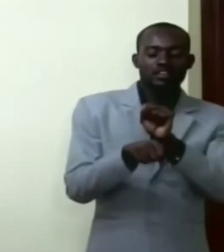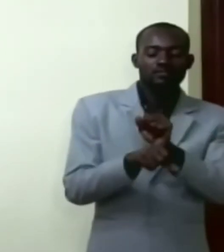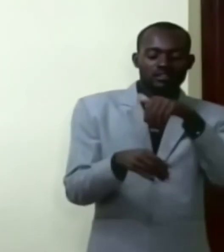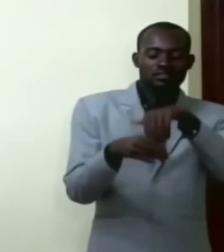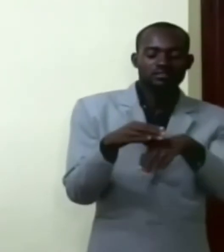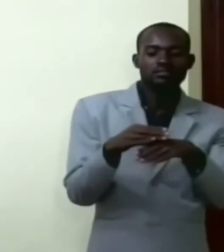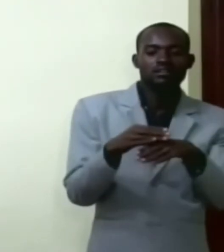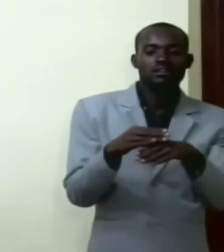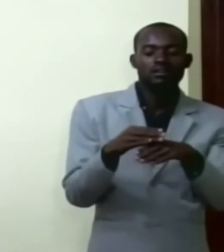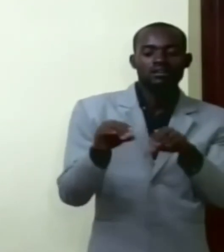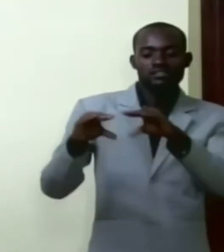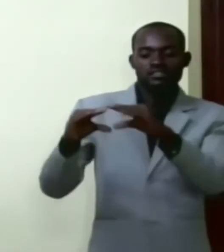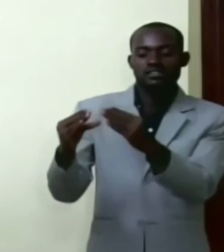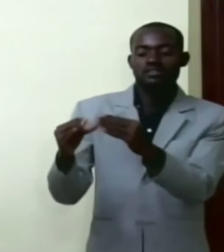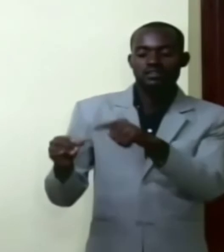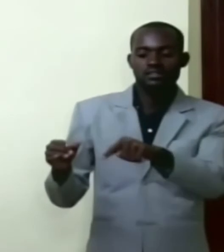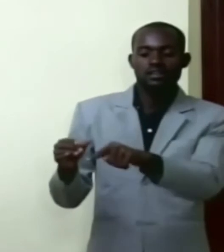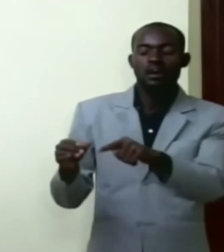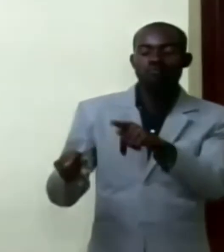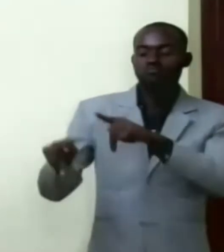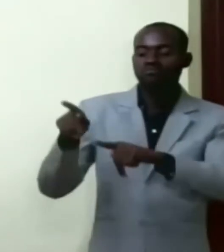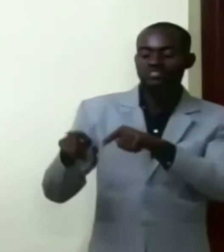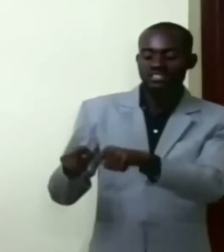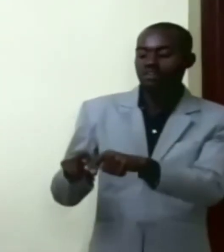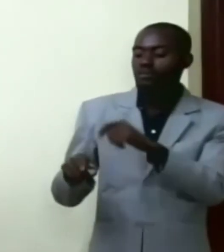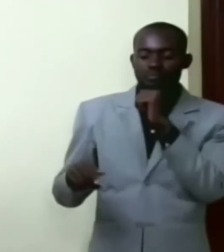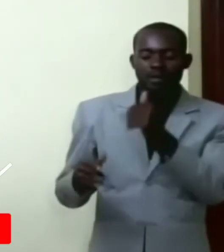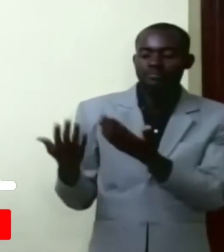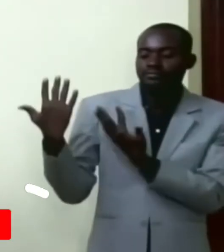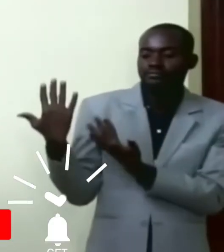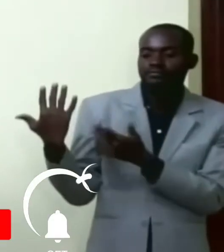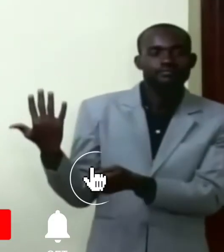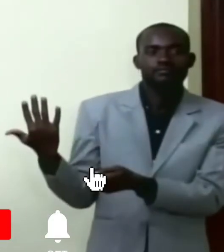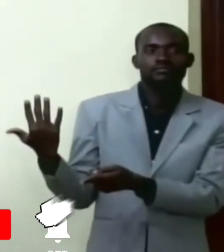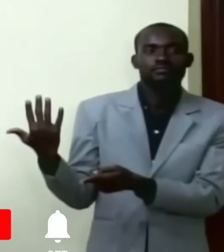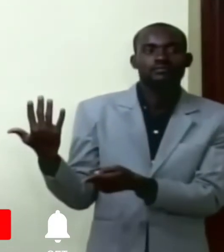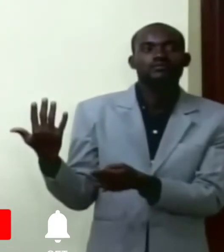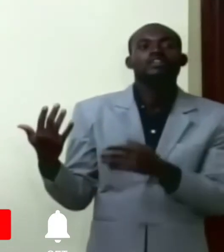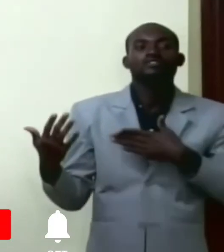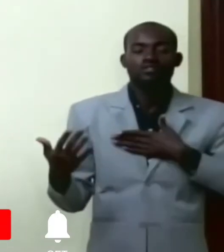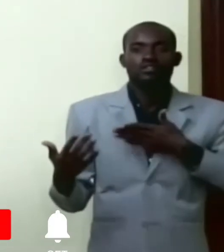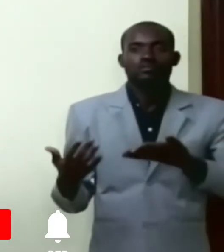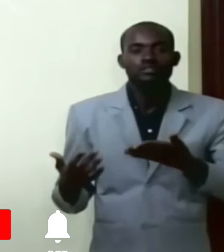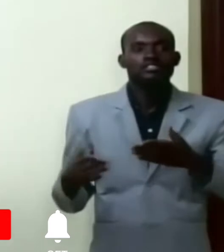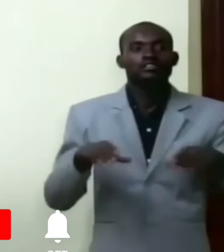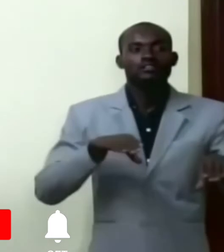gens qui ont travaillé, nous ne pouvons pas. Ça veut dire, nous sommes obligés de faire la part des